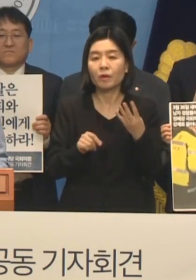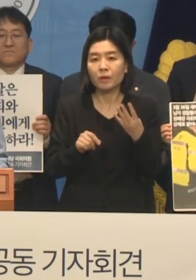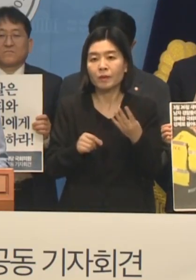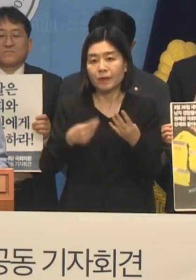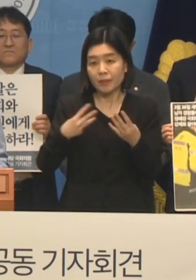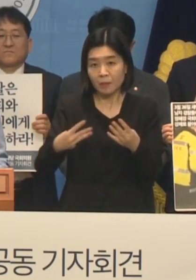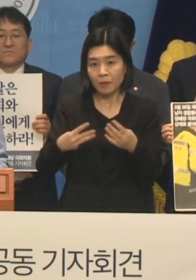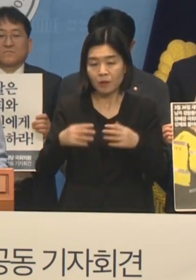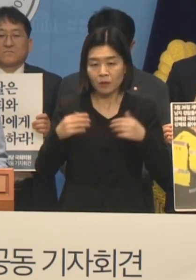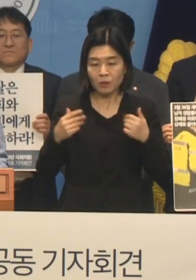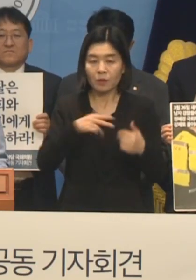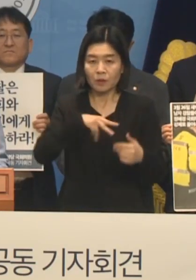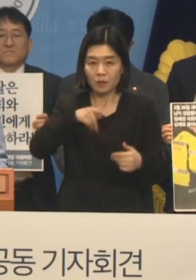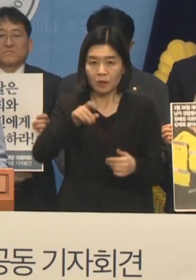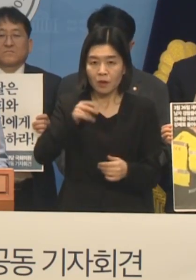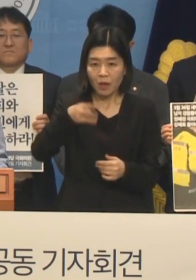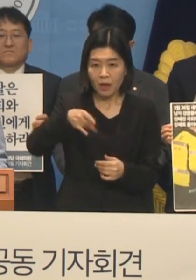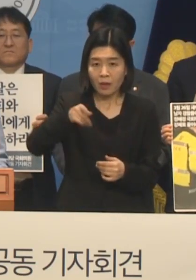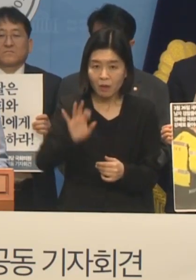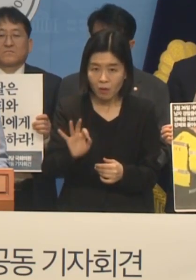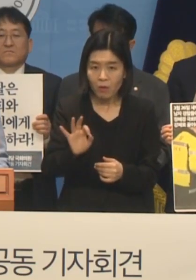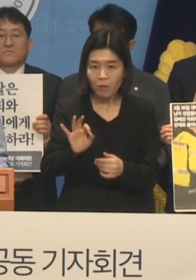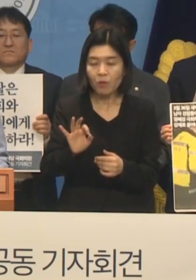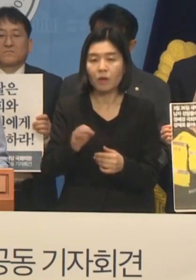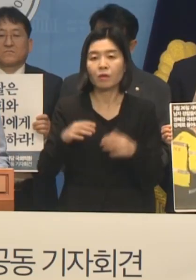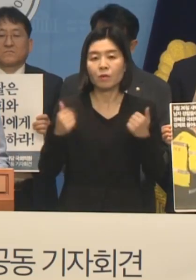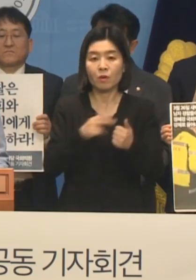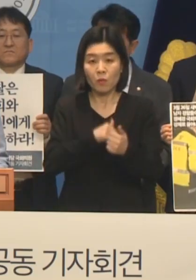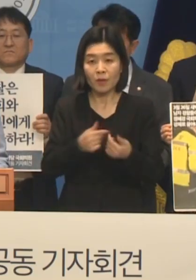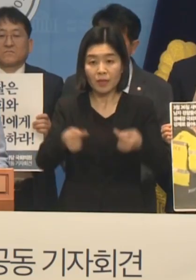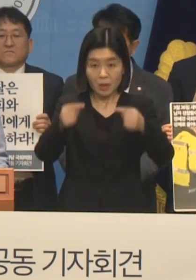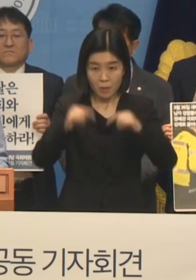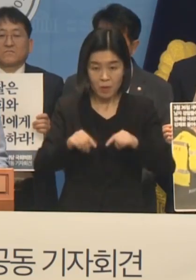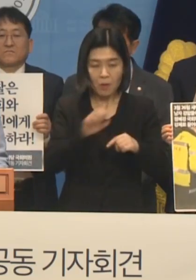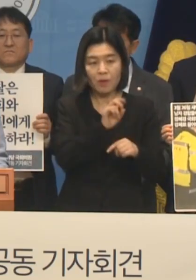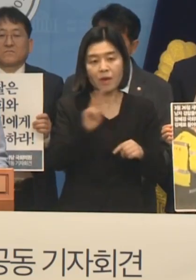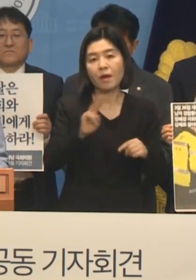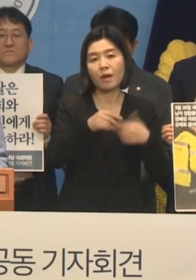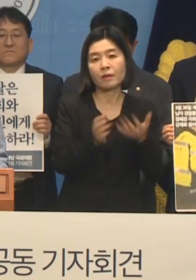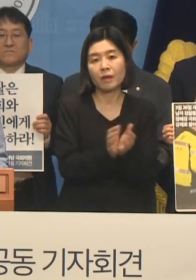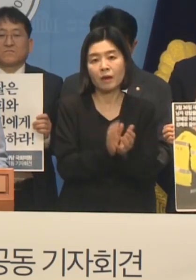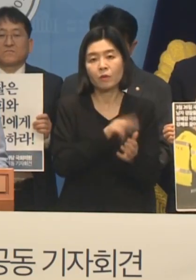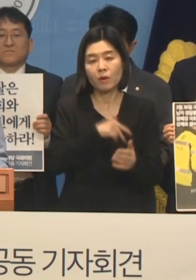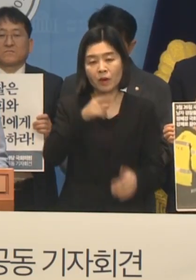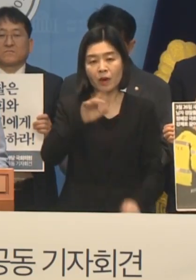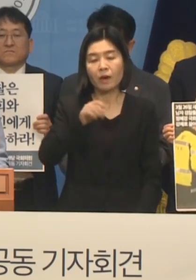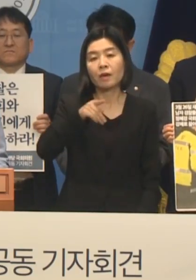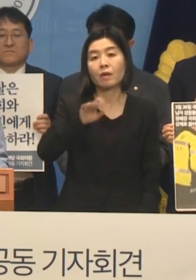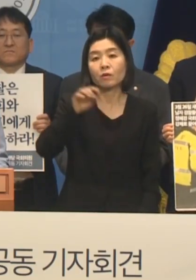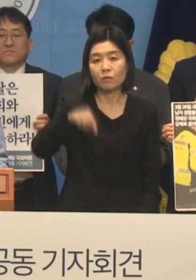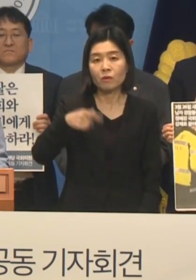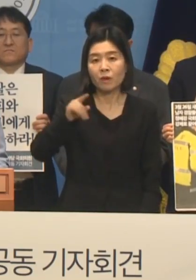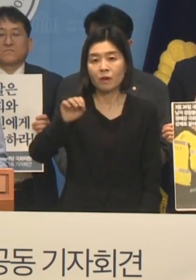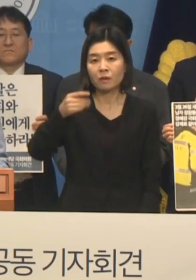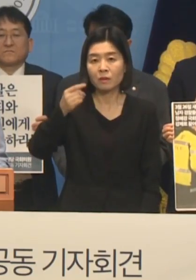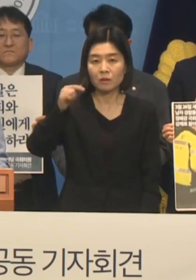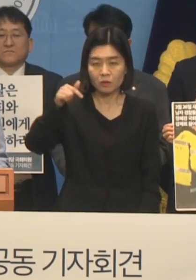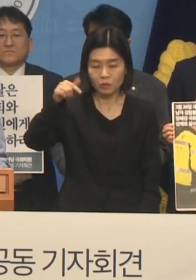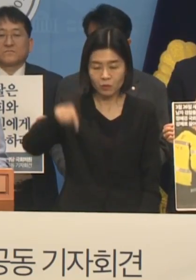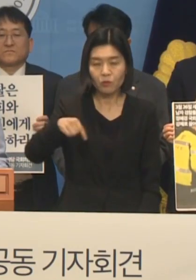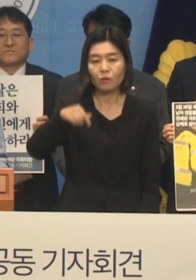규탄 책임자 처벌 요구 기자회견에 함께하는 야당 의원 강경숙, 강득구, 고민정,